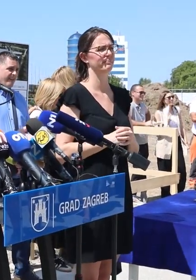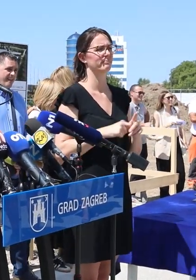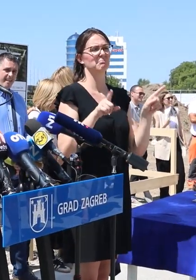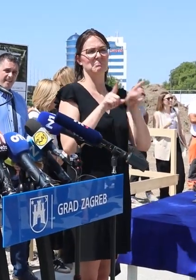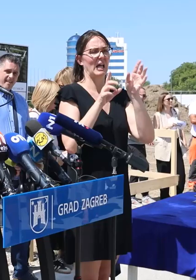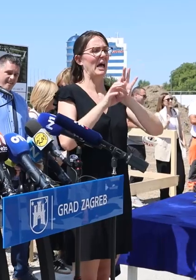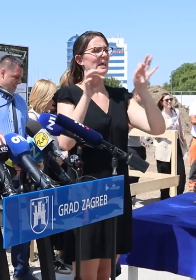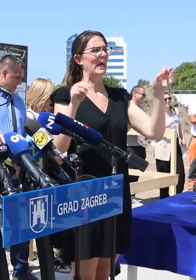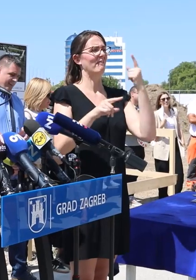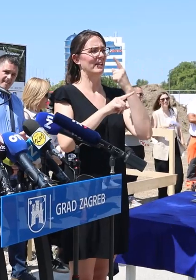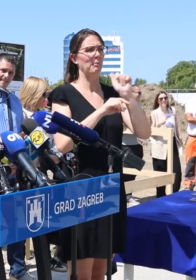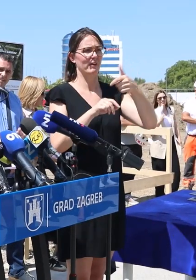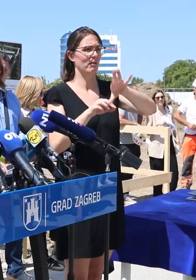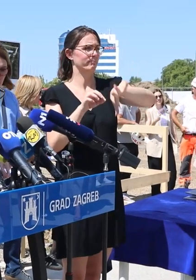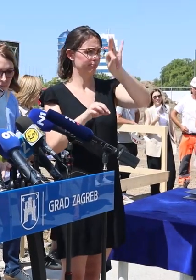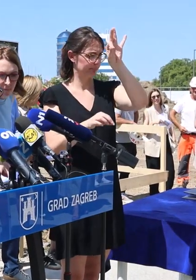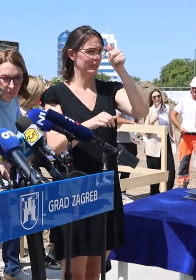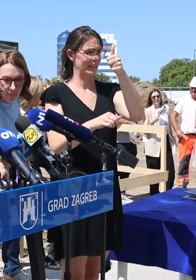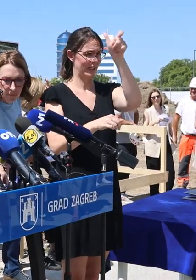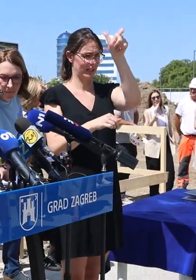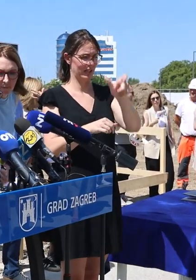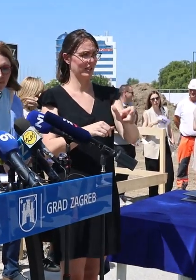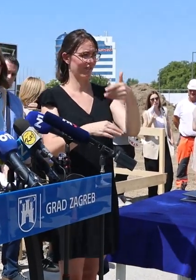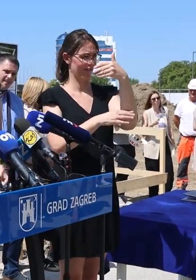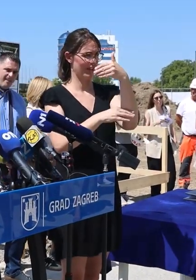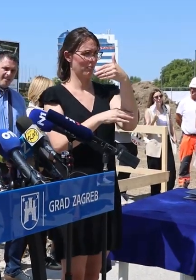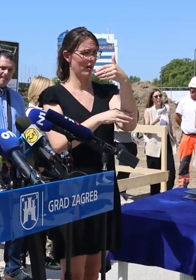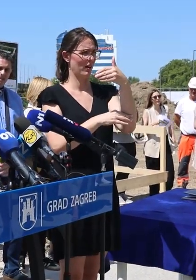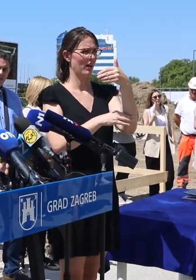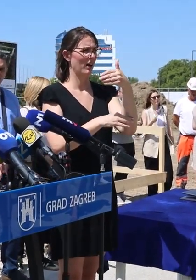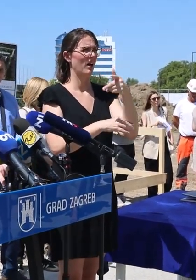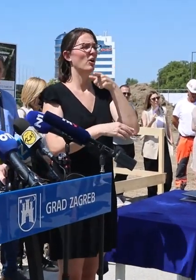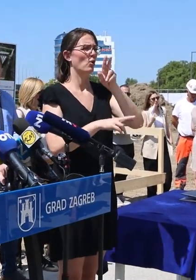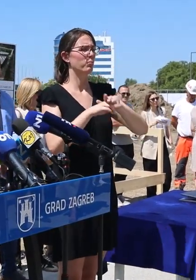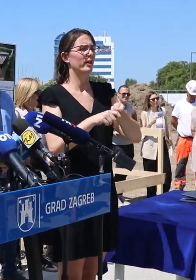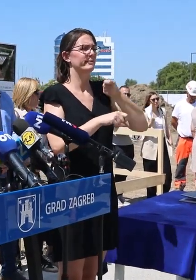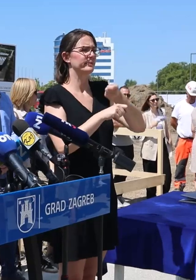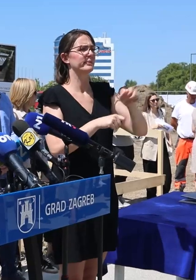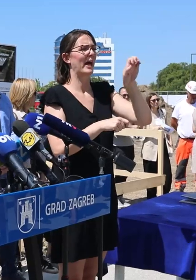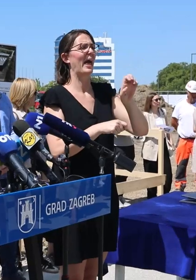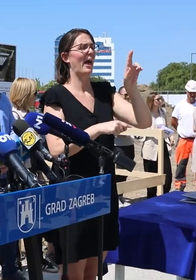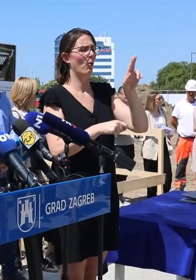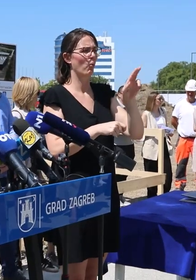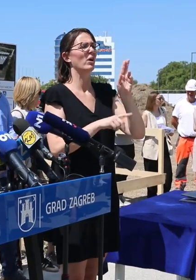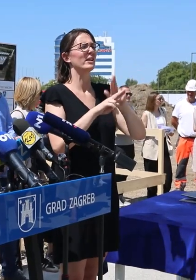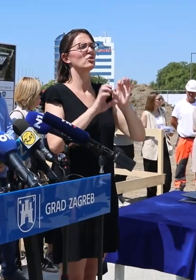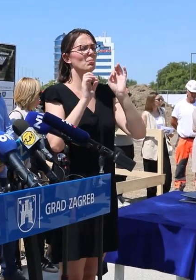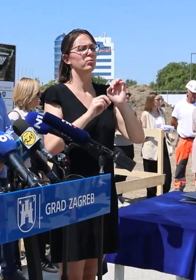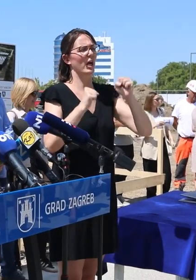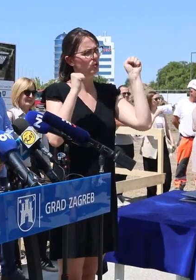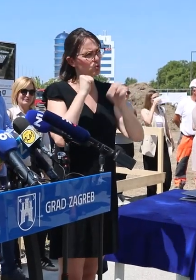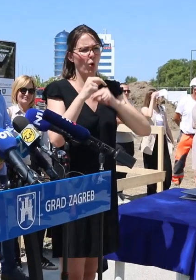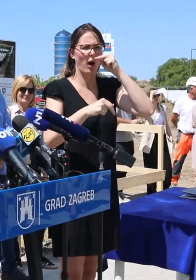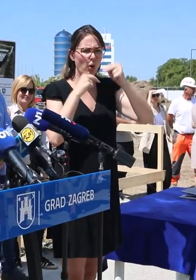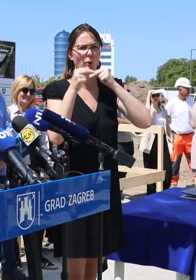javnoj nabavi je odabran izvođač i ponavljam još jednom, budući da će biti financiran iz EU fondova, prolazit će kroz rigoroznu kontrolu